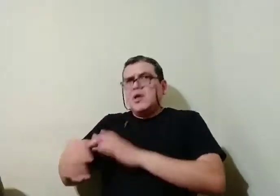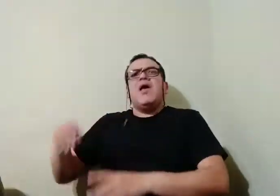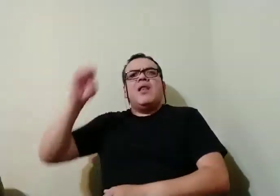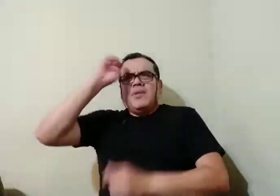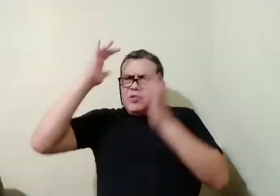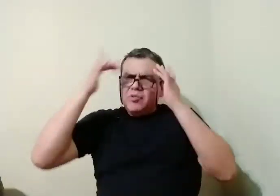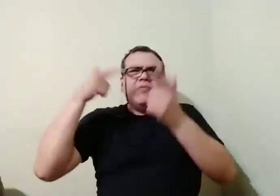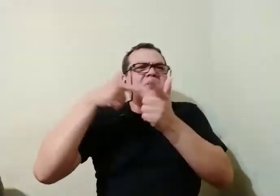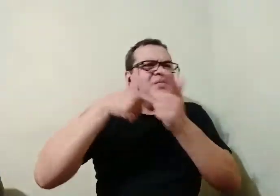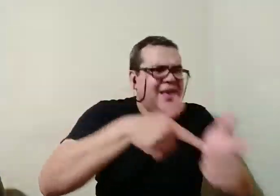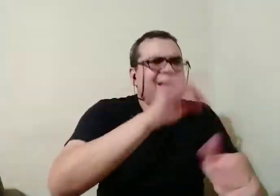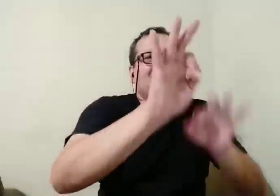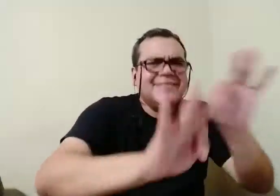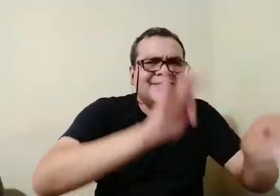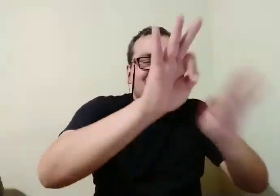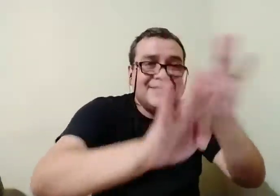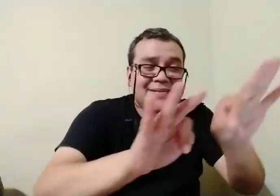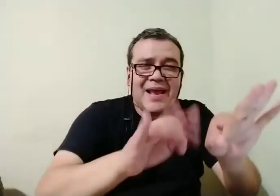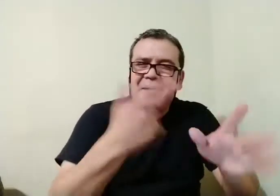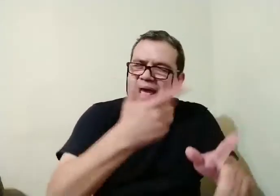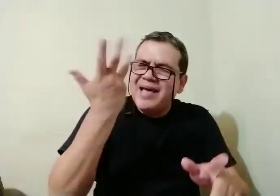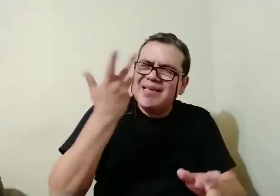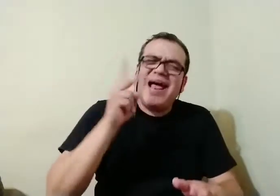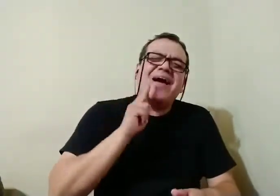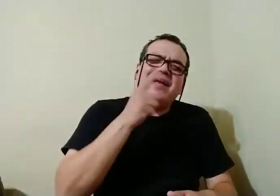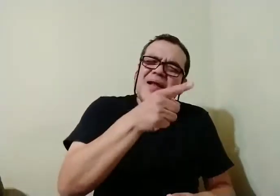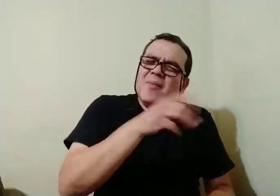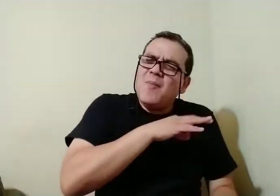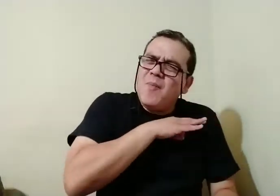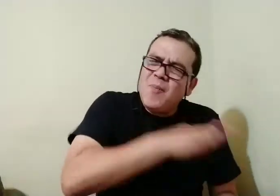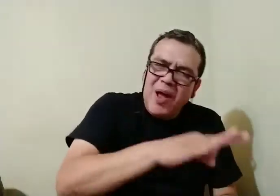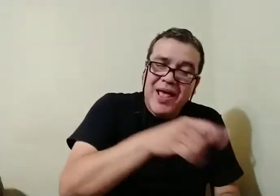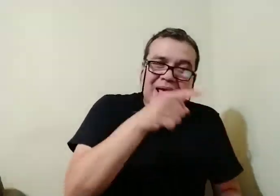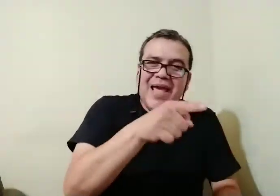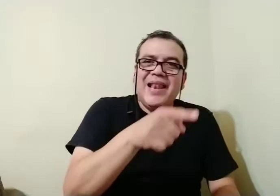persona al conocimiento de la salvación.